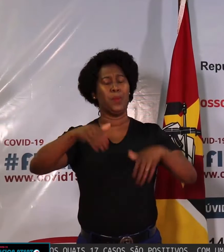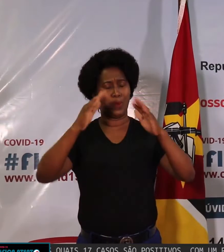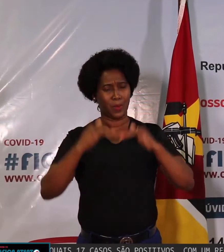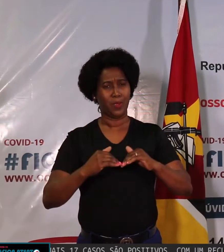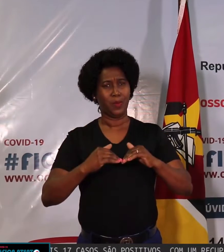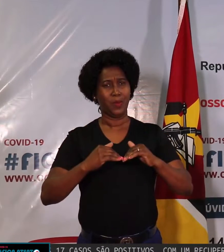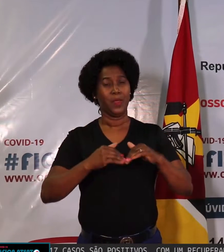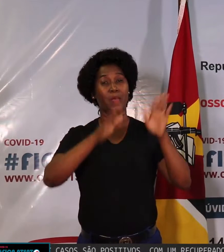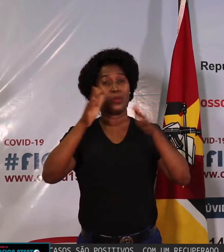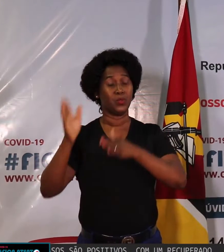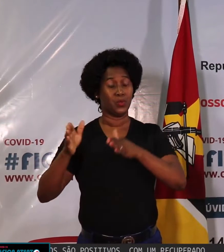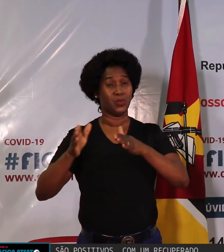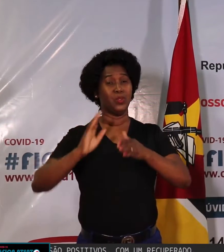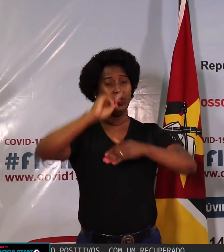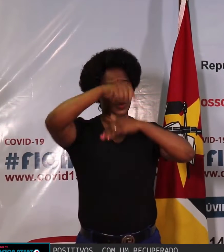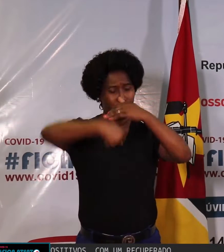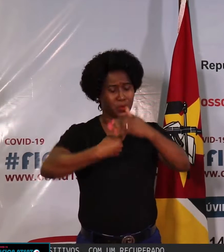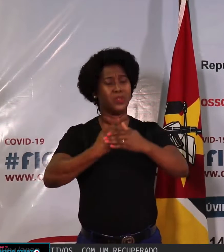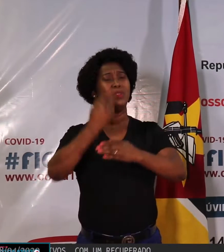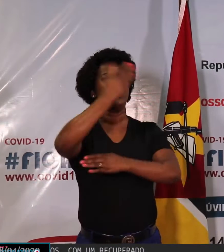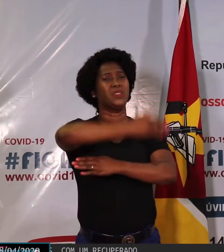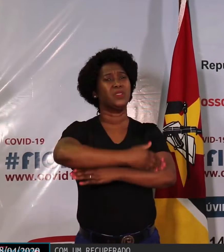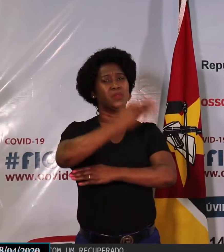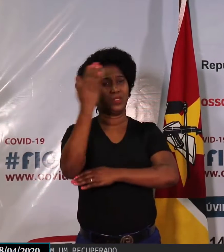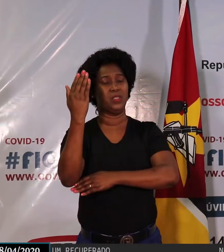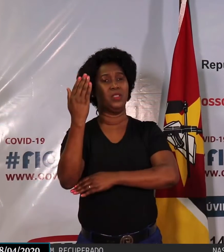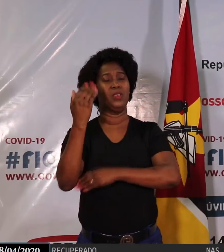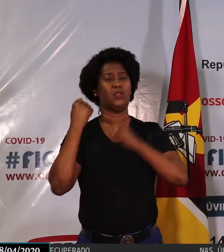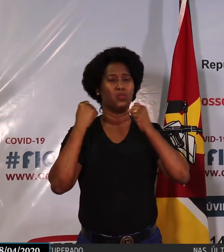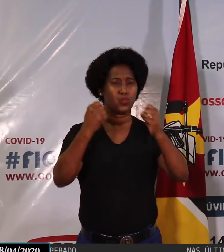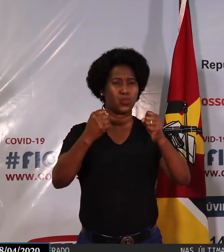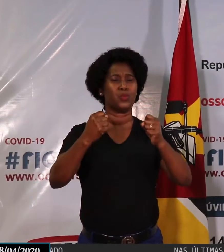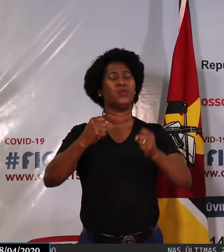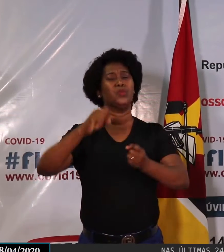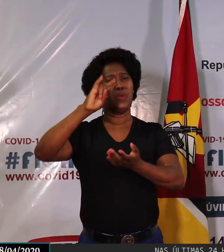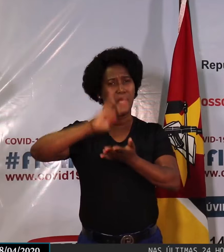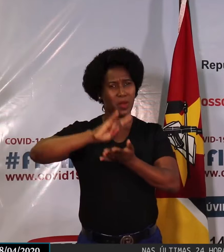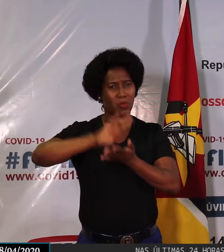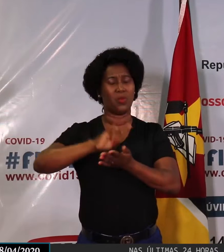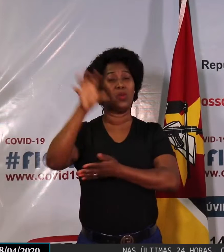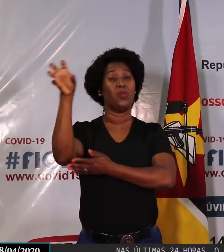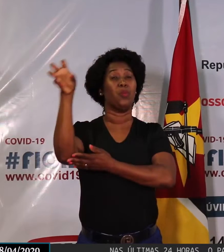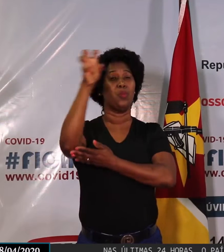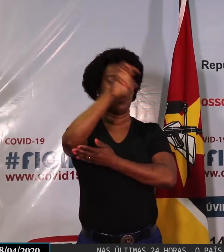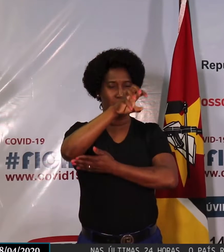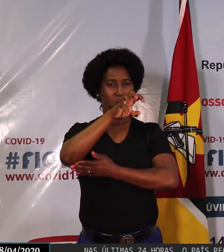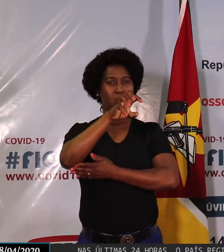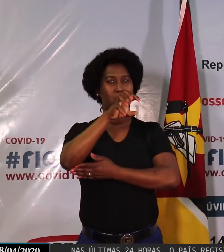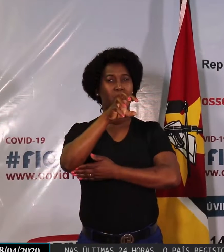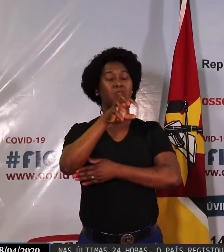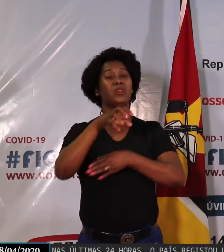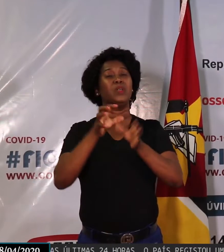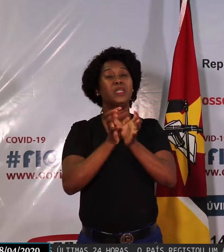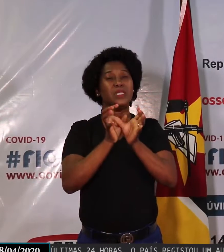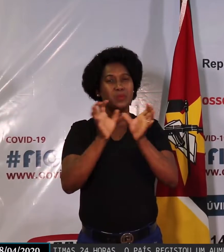Limitar a entrada de pessoas nas fronteiras terrestres, aeroportos e portos, exceptuando-se por